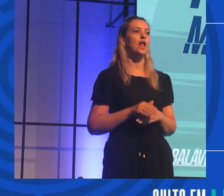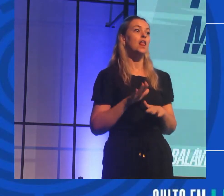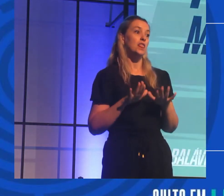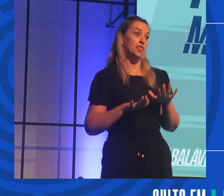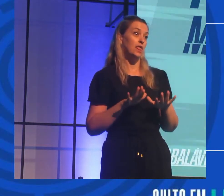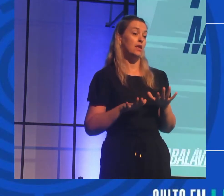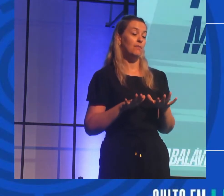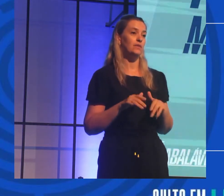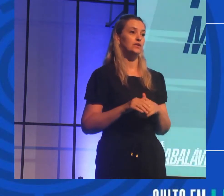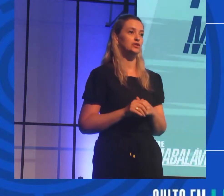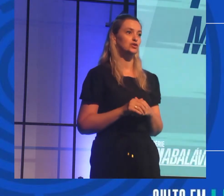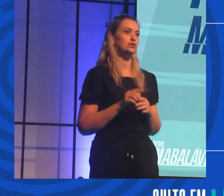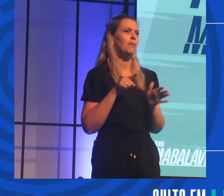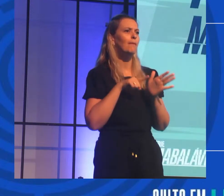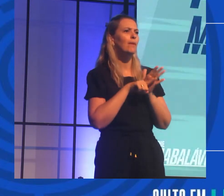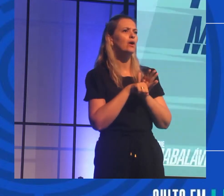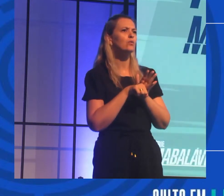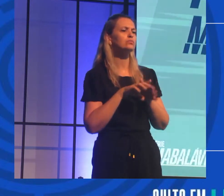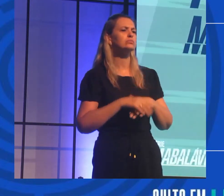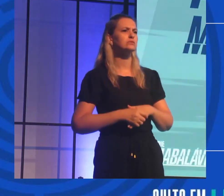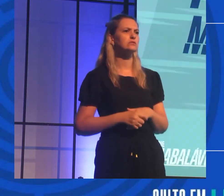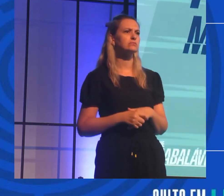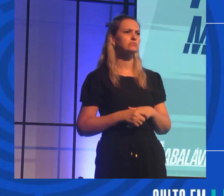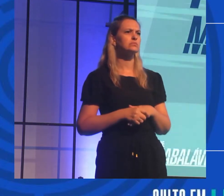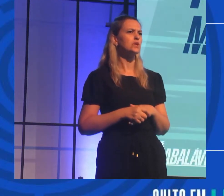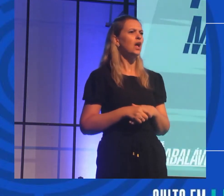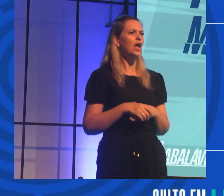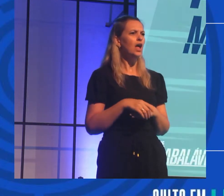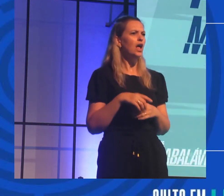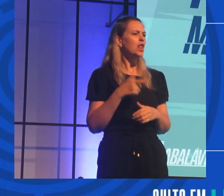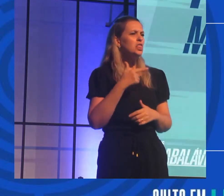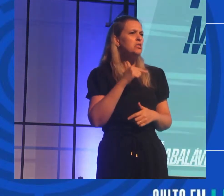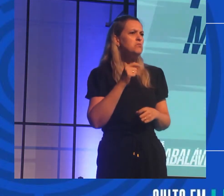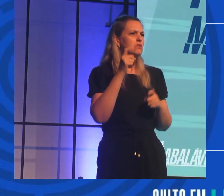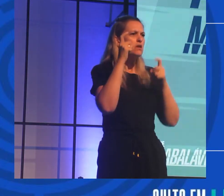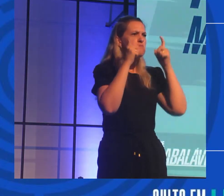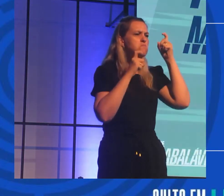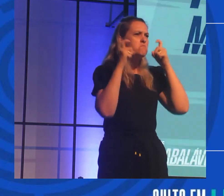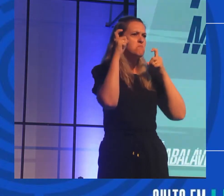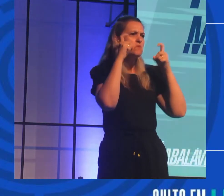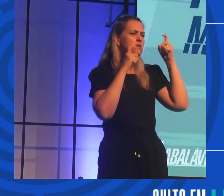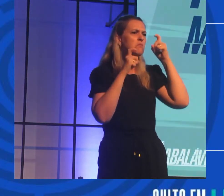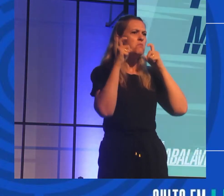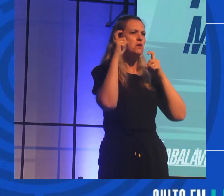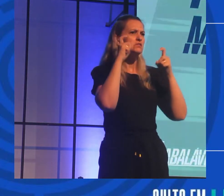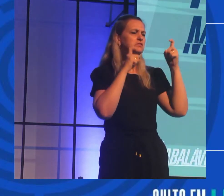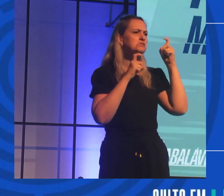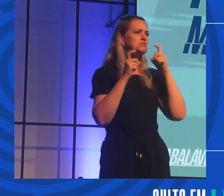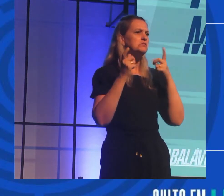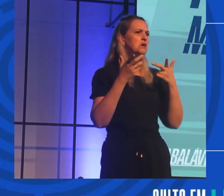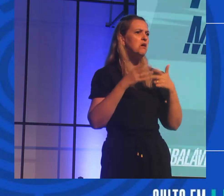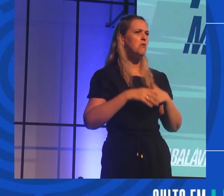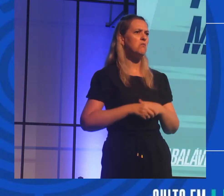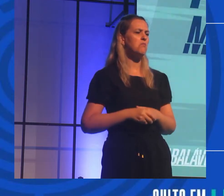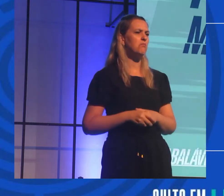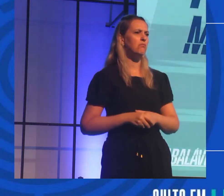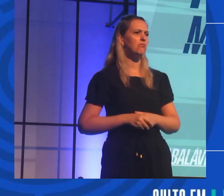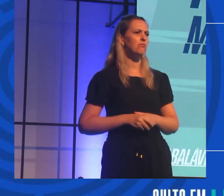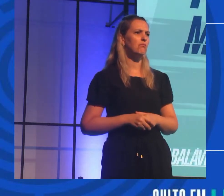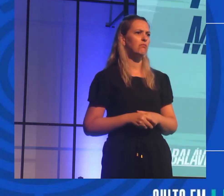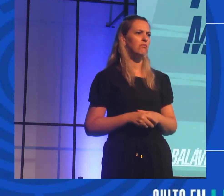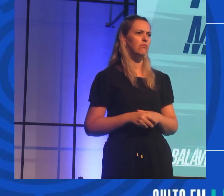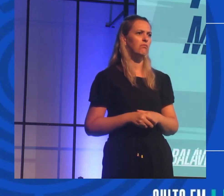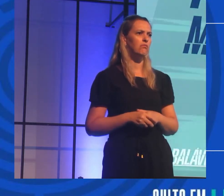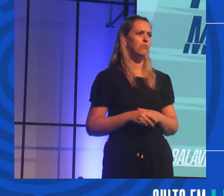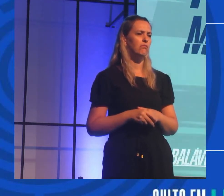pergunta, e você não está preocupado, você não quer chamar, você não quer tentar, você não quer de fato prejudicar aqueles que estão em cima